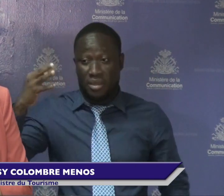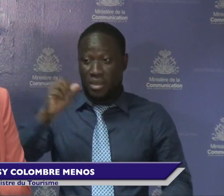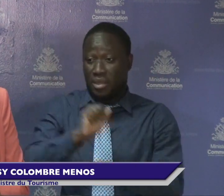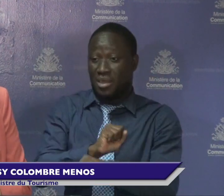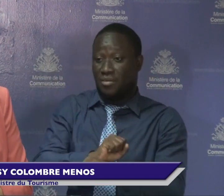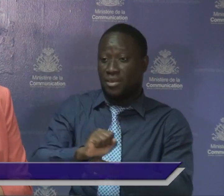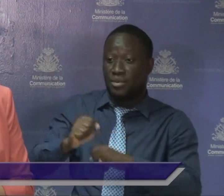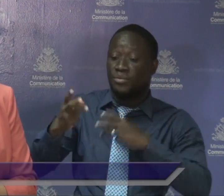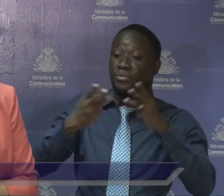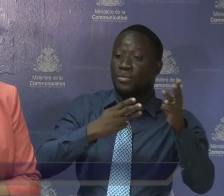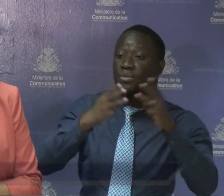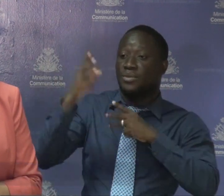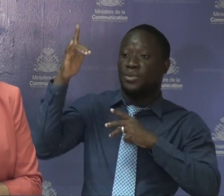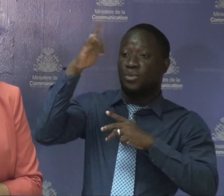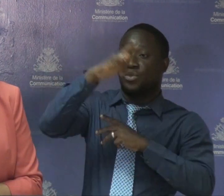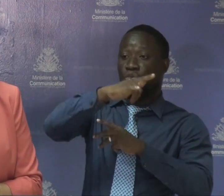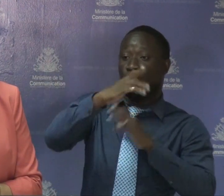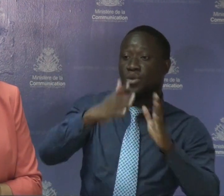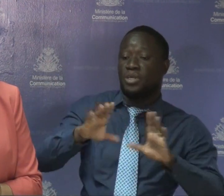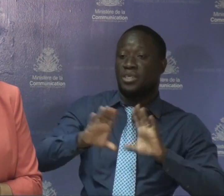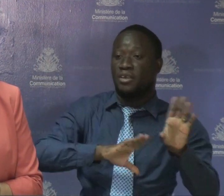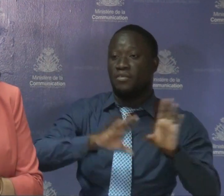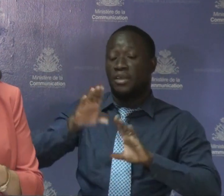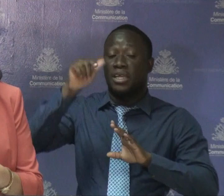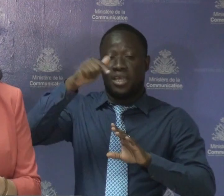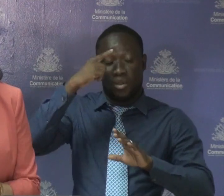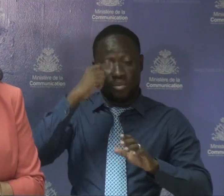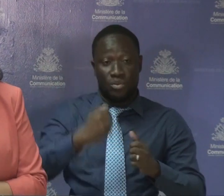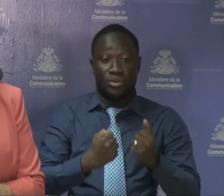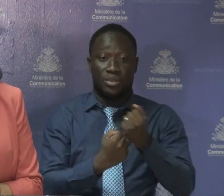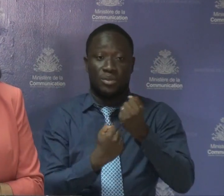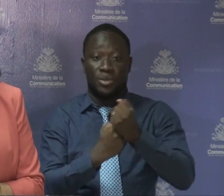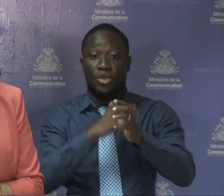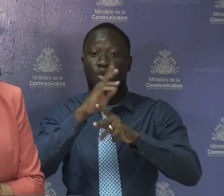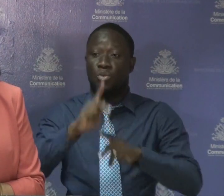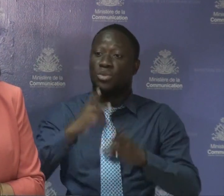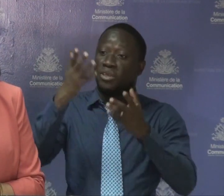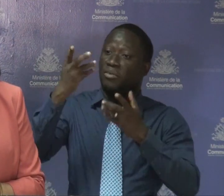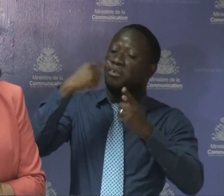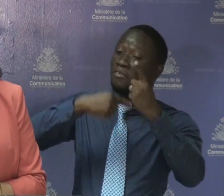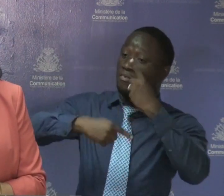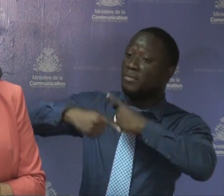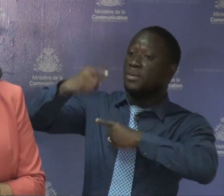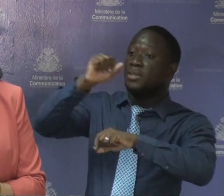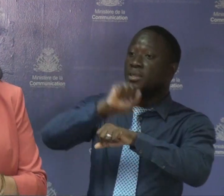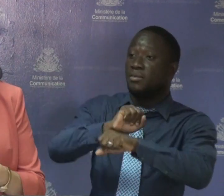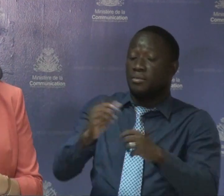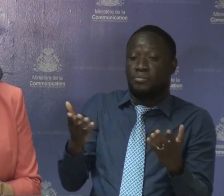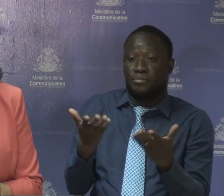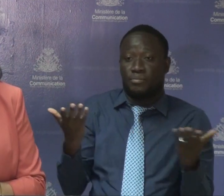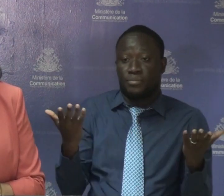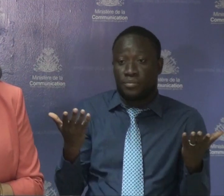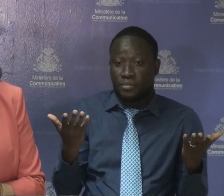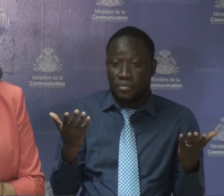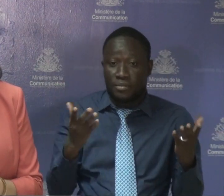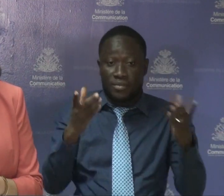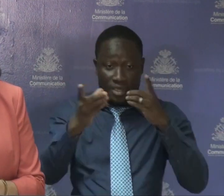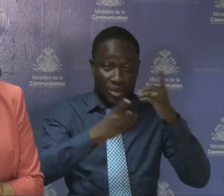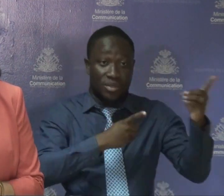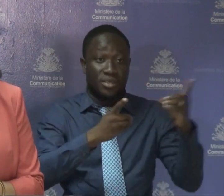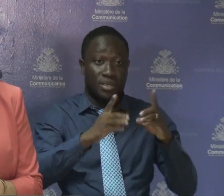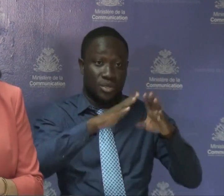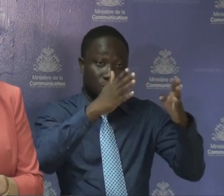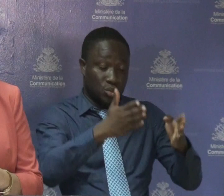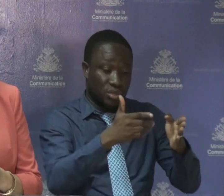le ministère touriste a fait. Ministère touriste là pour accompagner tout le monde qui veut investir dans le secteur touristique là. Et la direction des investissements et direction